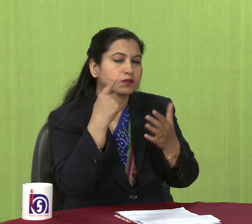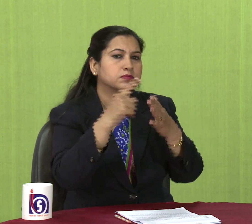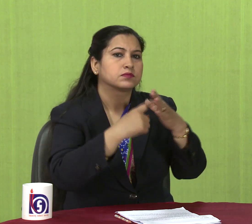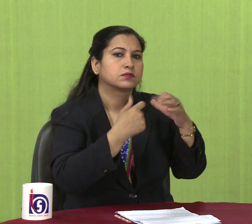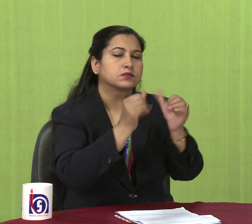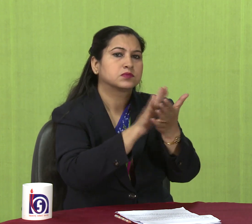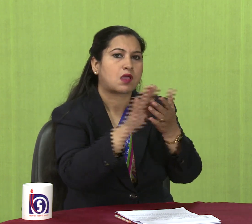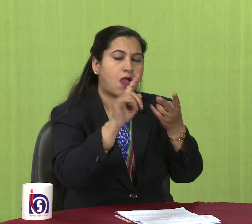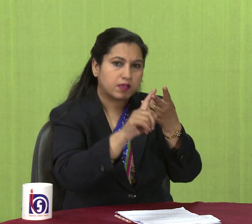आँखें लागती नाही।